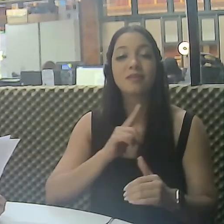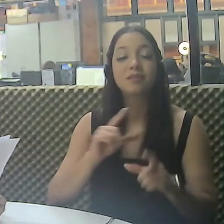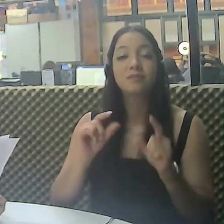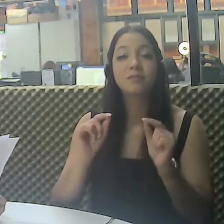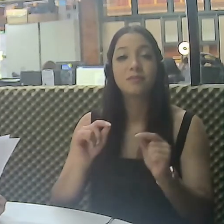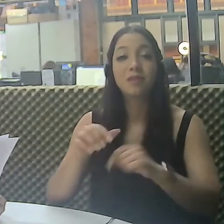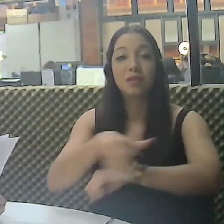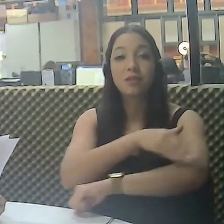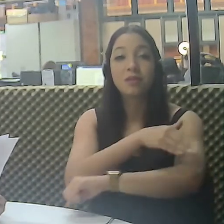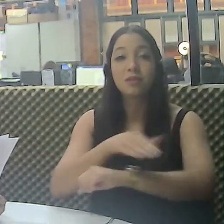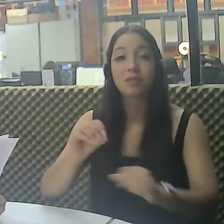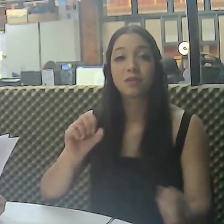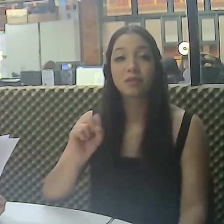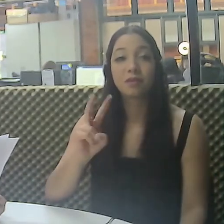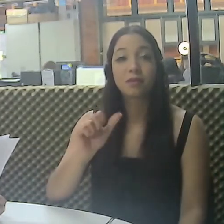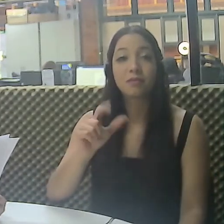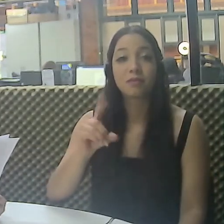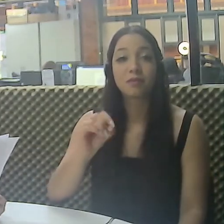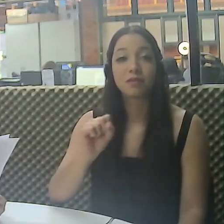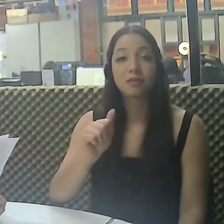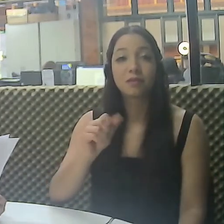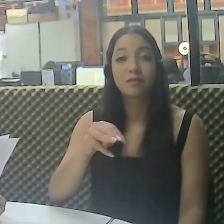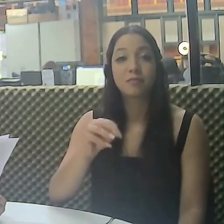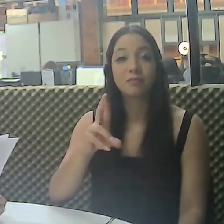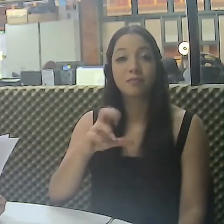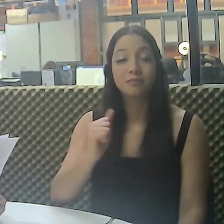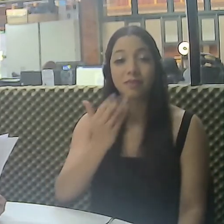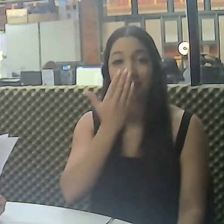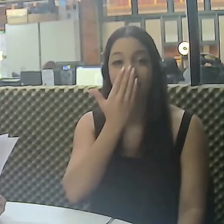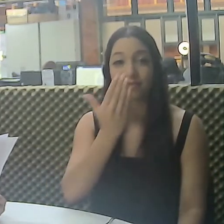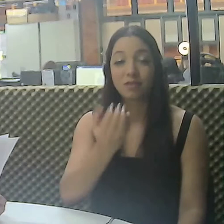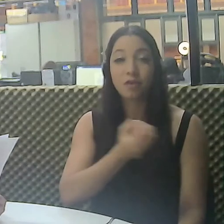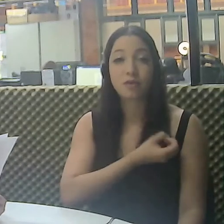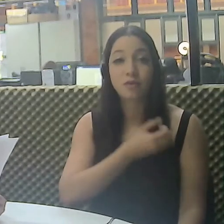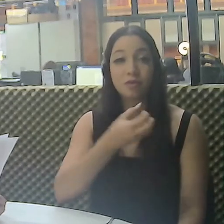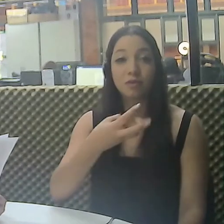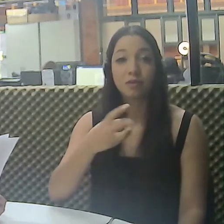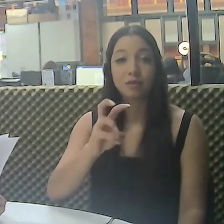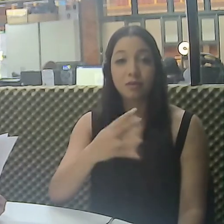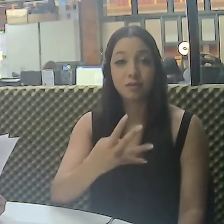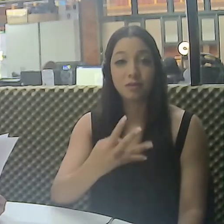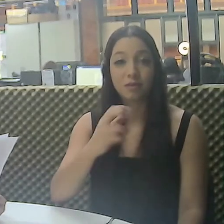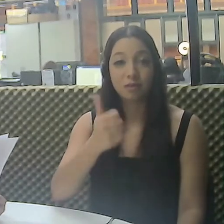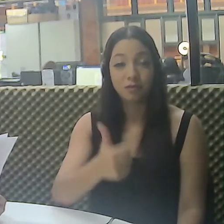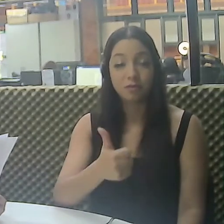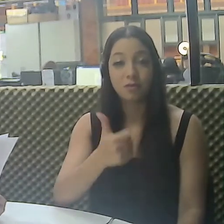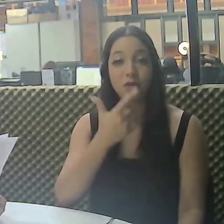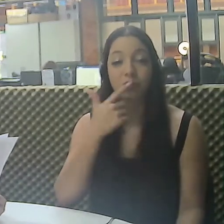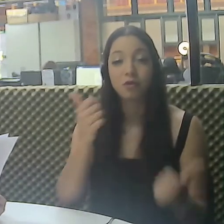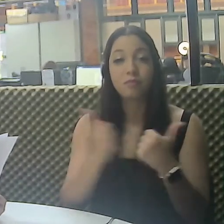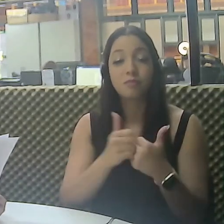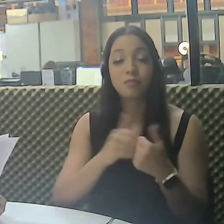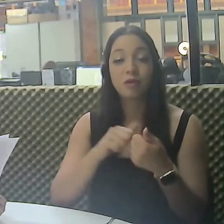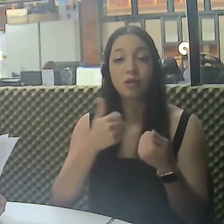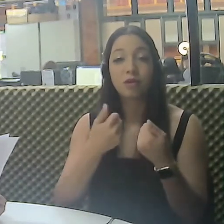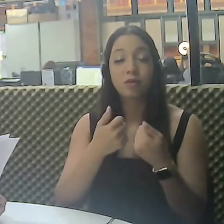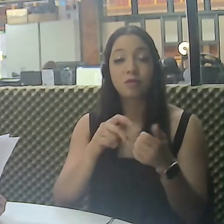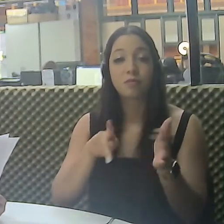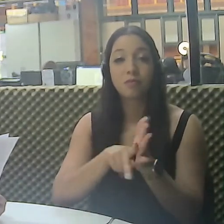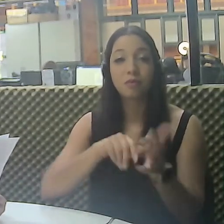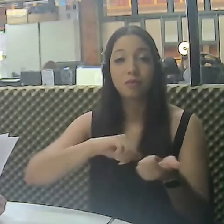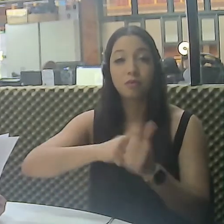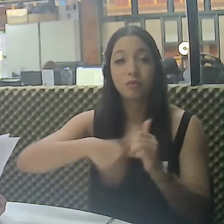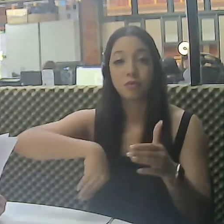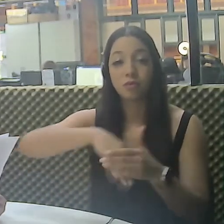na rua Oswaldo Samora, em frente ao número 341, próximo ao poliesportivo do bairro,